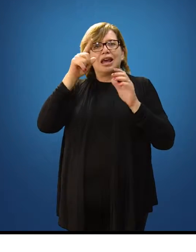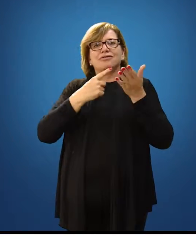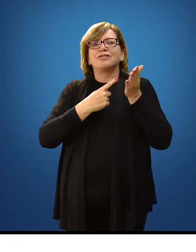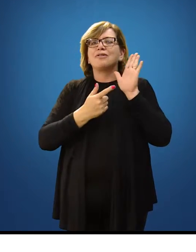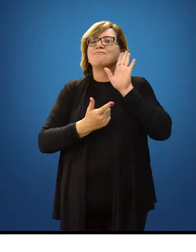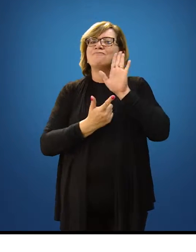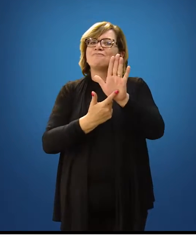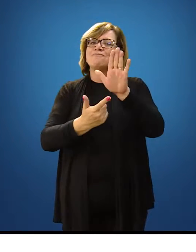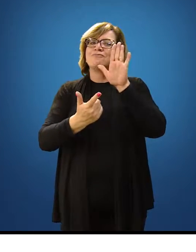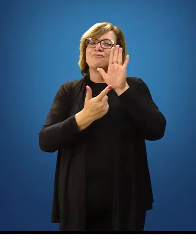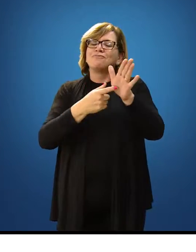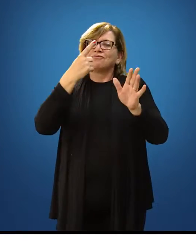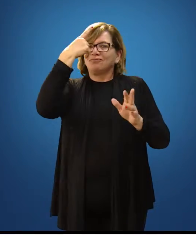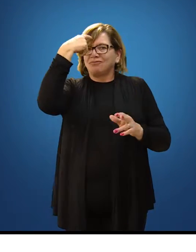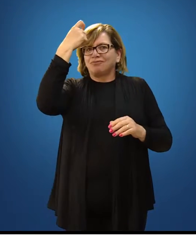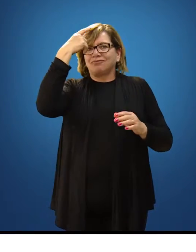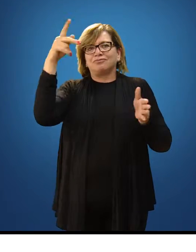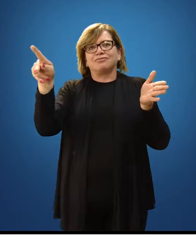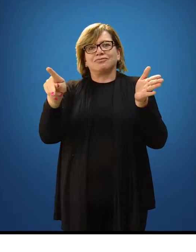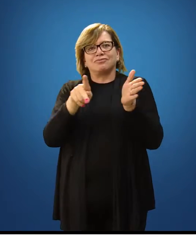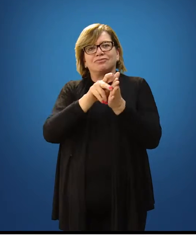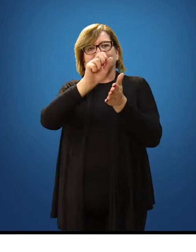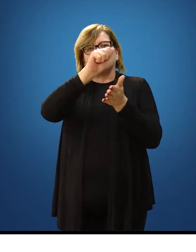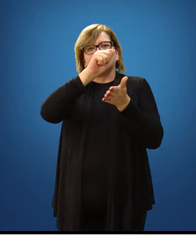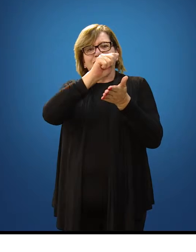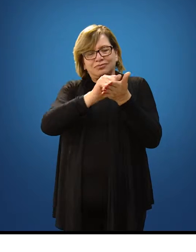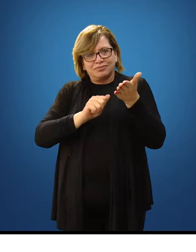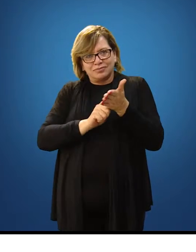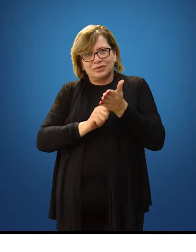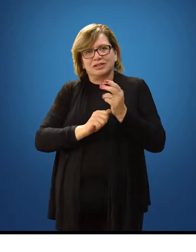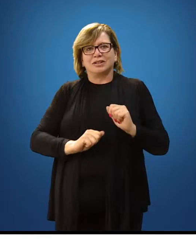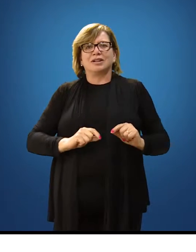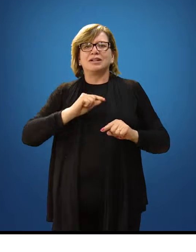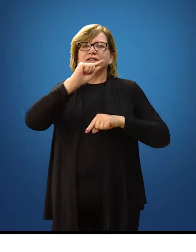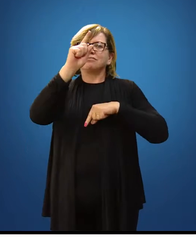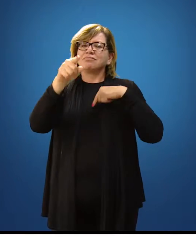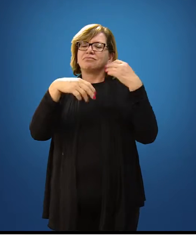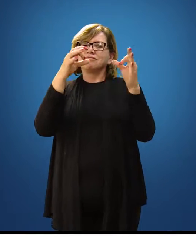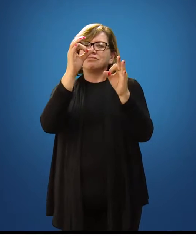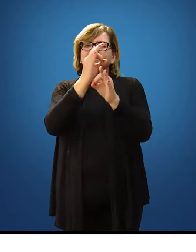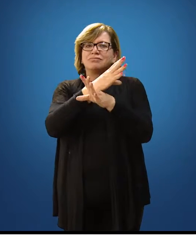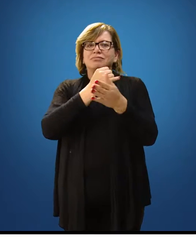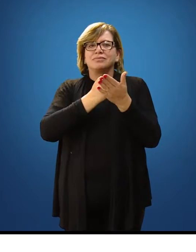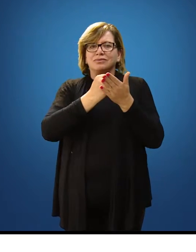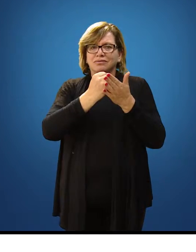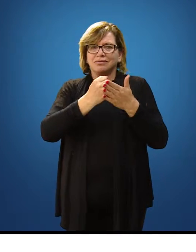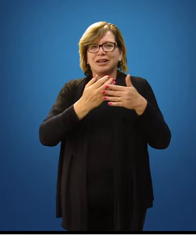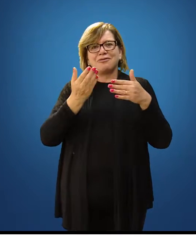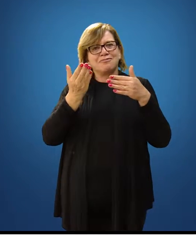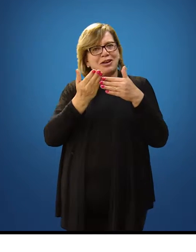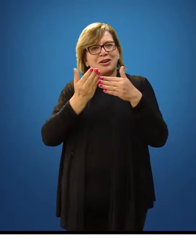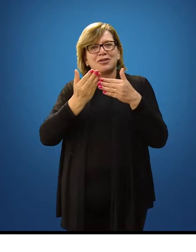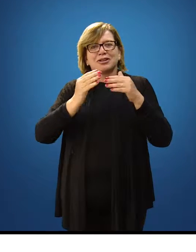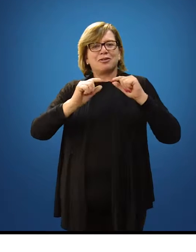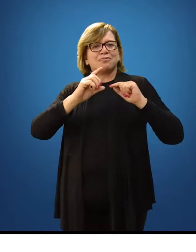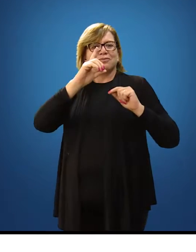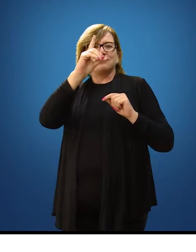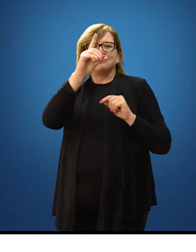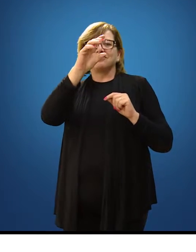expor a ideia do seu artigo na introdução. Finalizada a introdução vem o meio, o